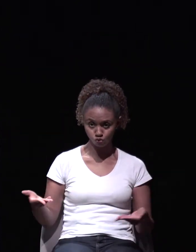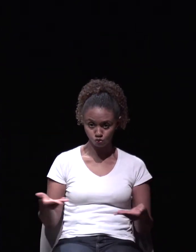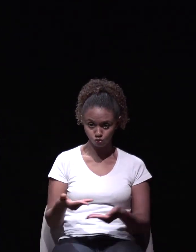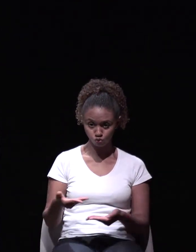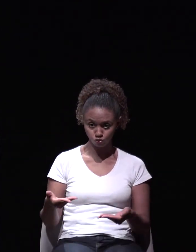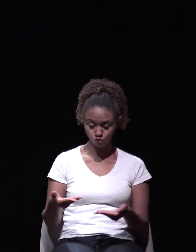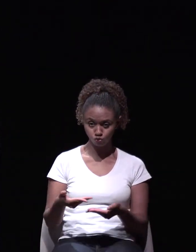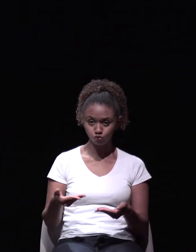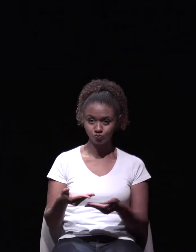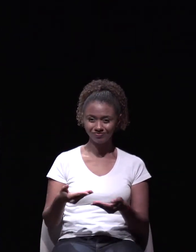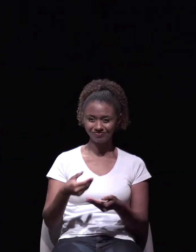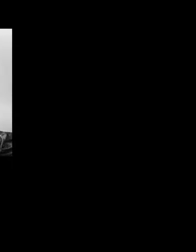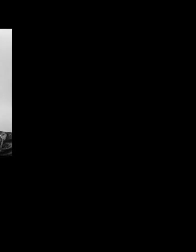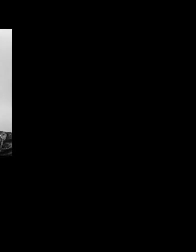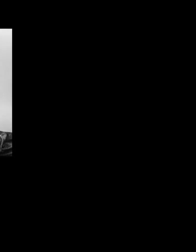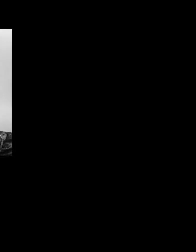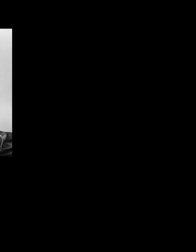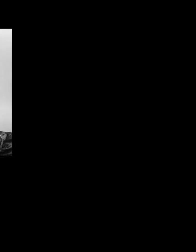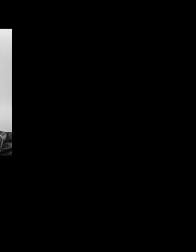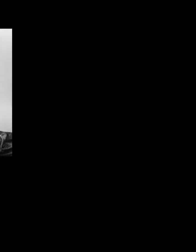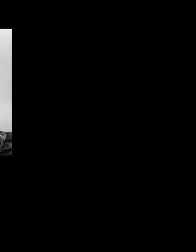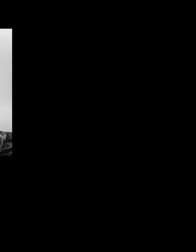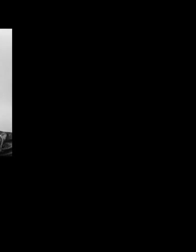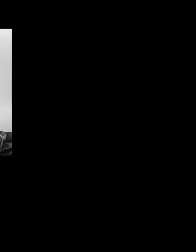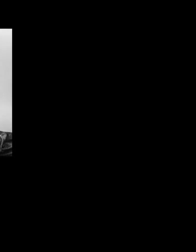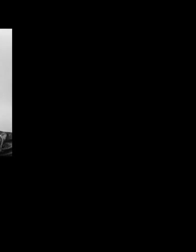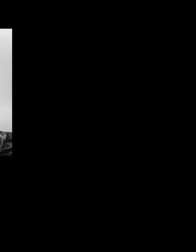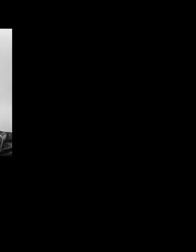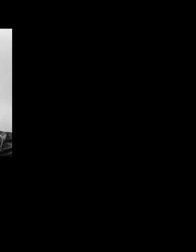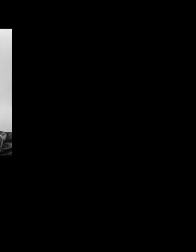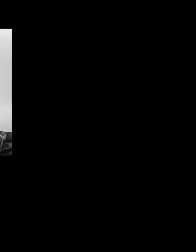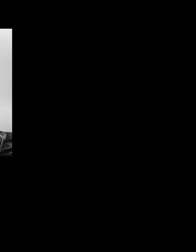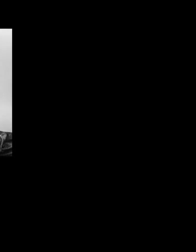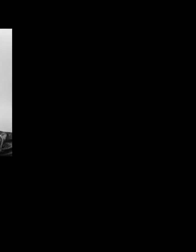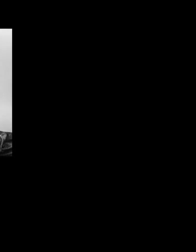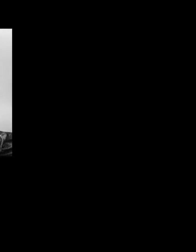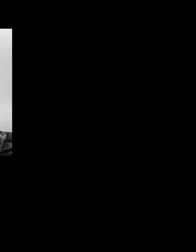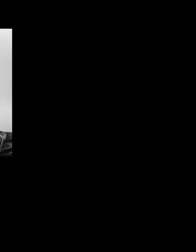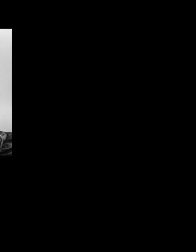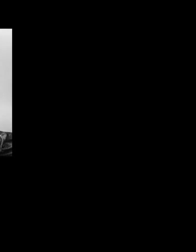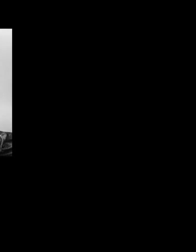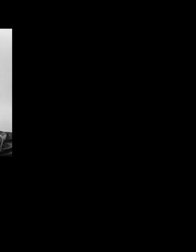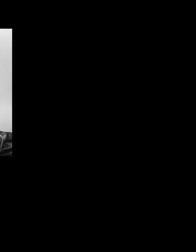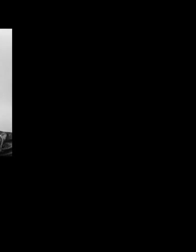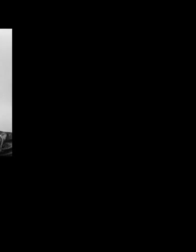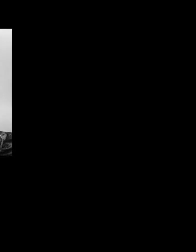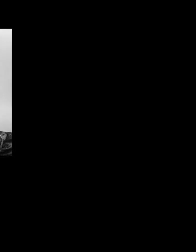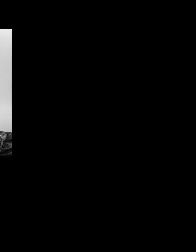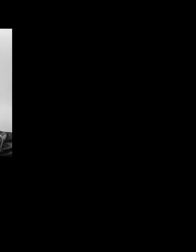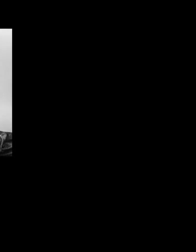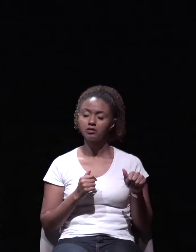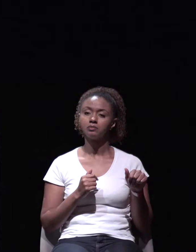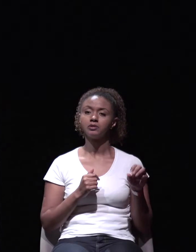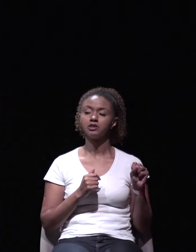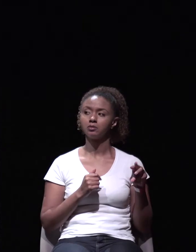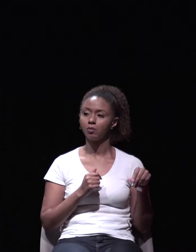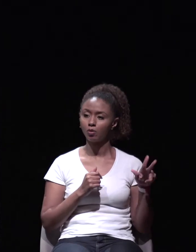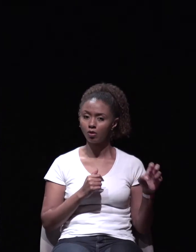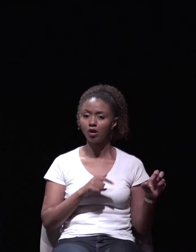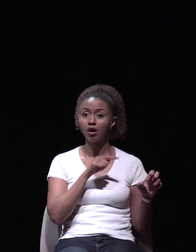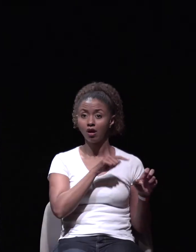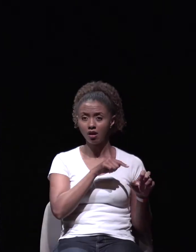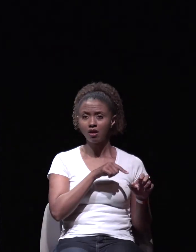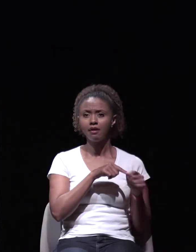ao Melvin Edwards, a gente tem a Nina Simone, completamente vinculada ao movimento dos direitos civis, deixa de